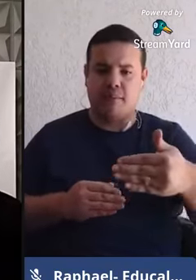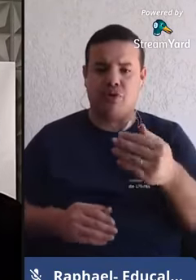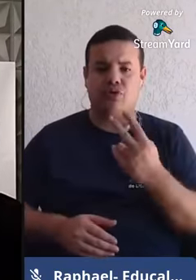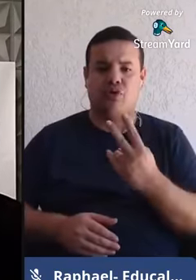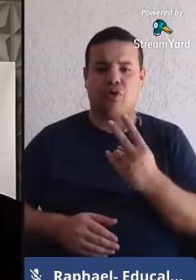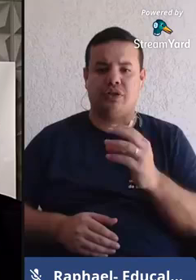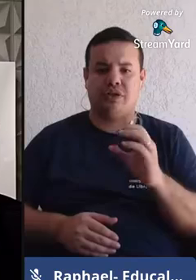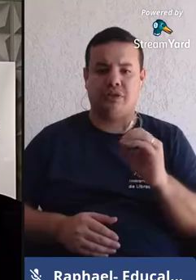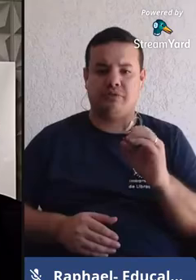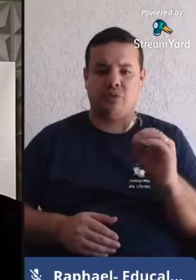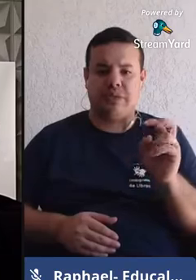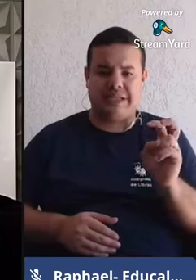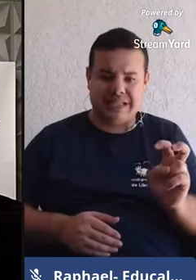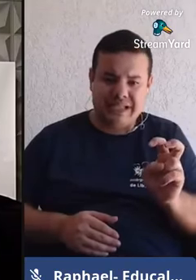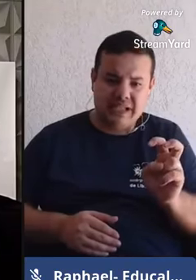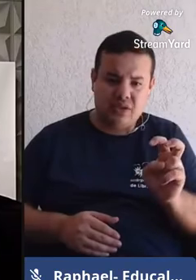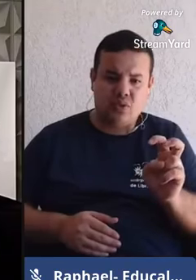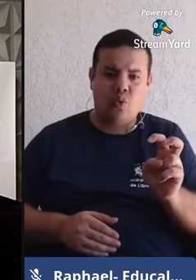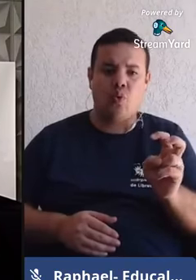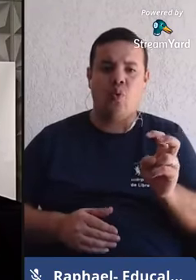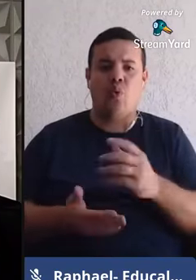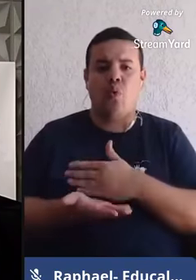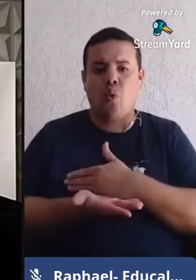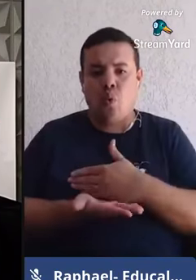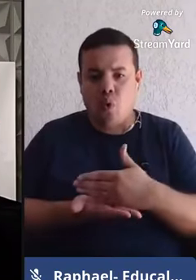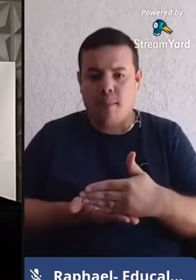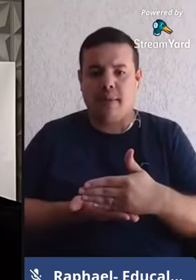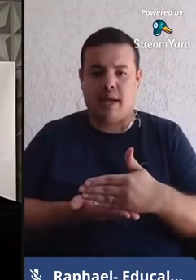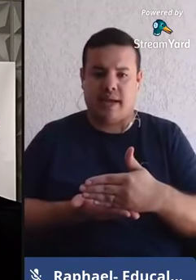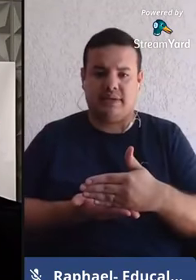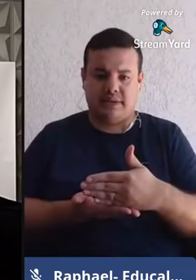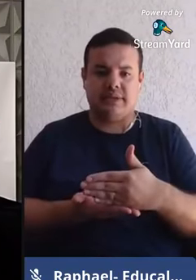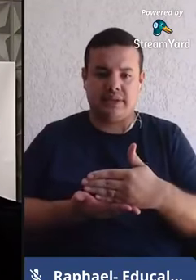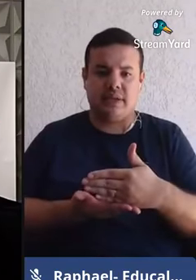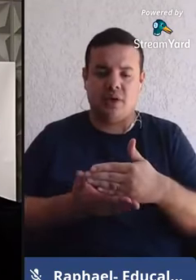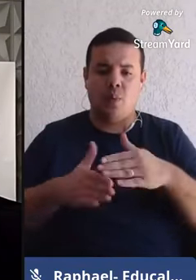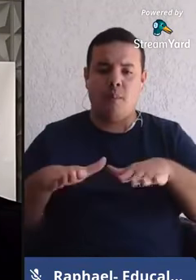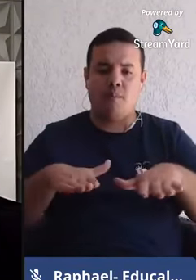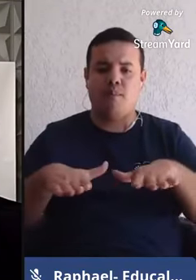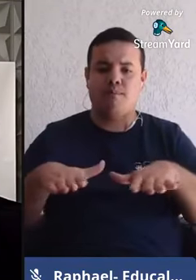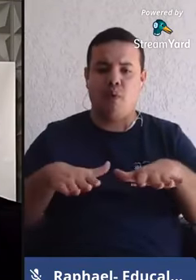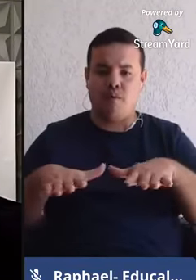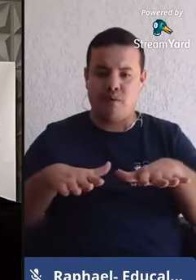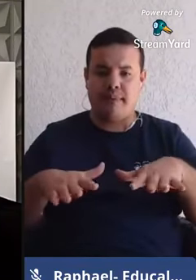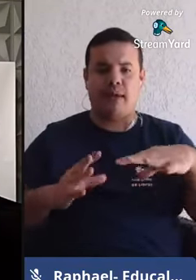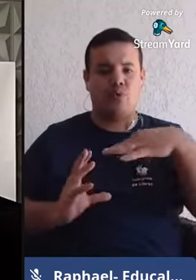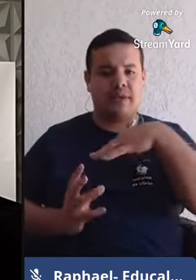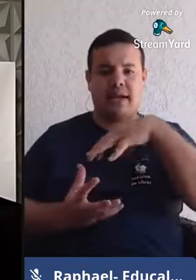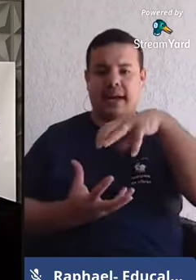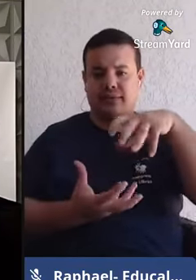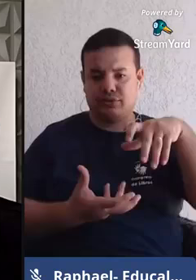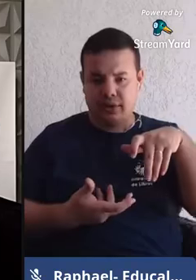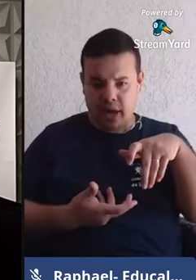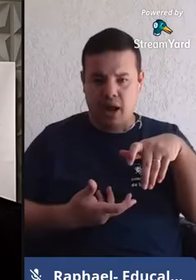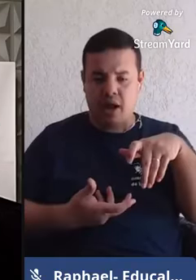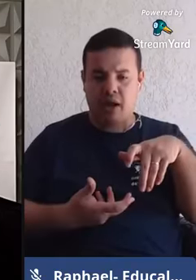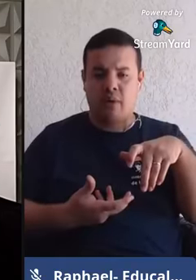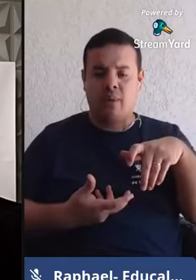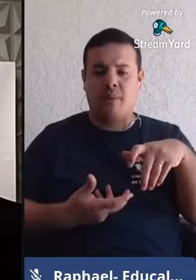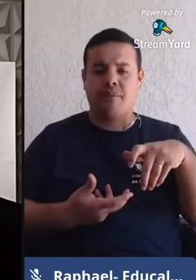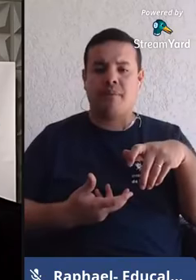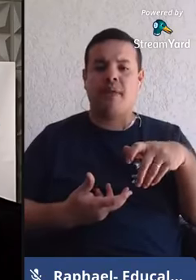2005, né, começam as movimentações internacionais